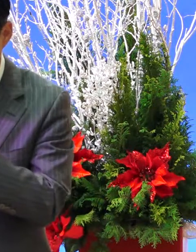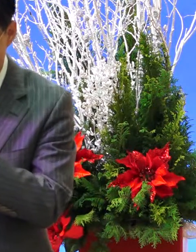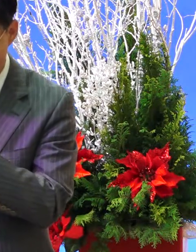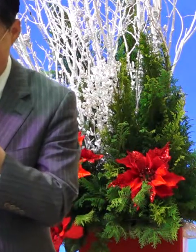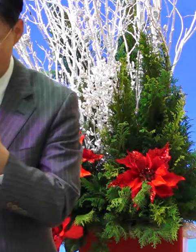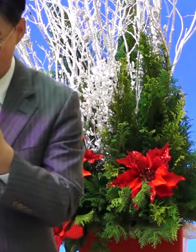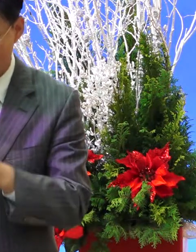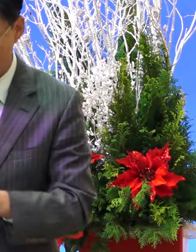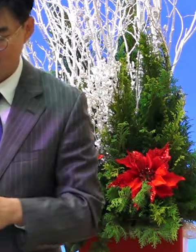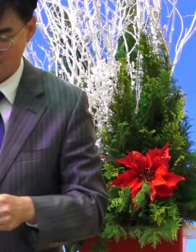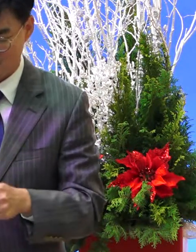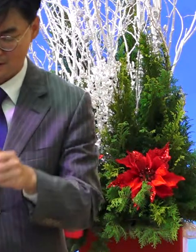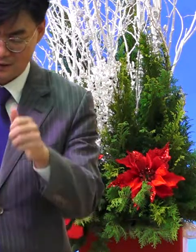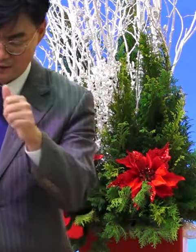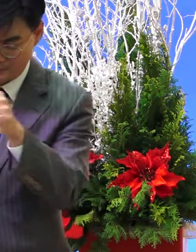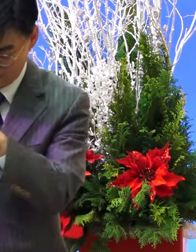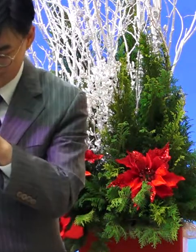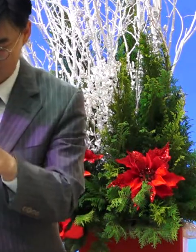마음에 새기며